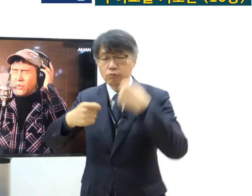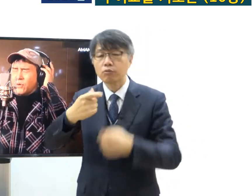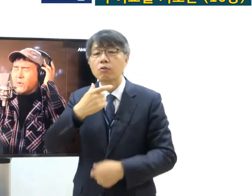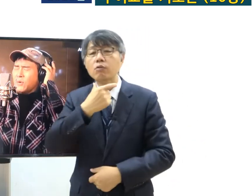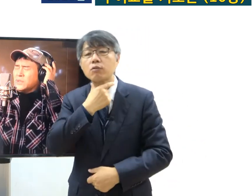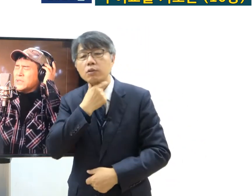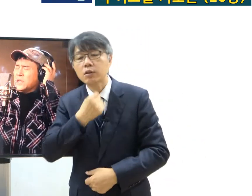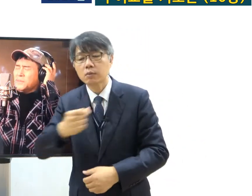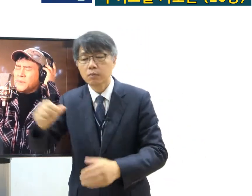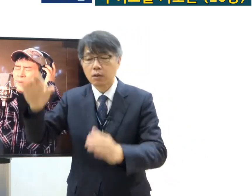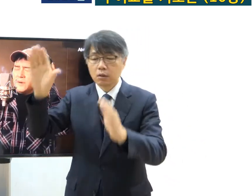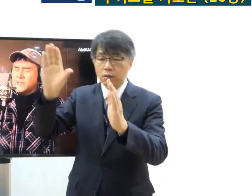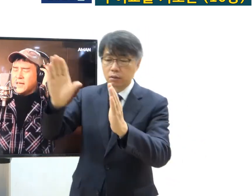마냥 울고 싶어진